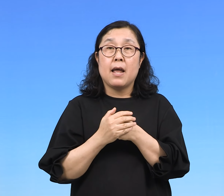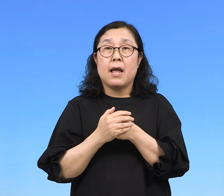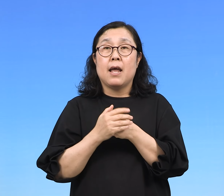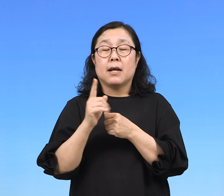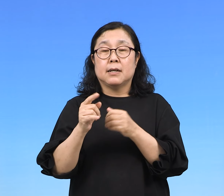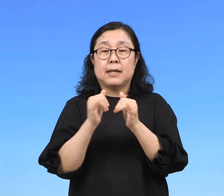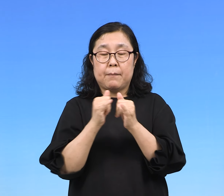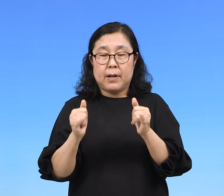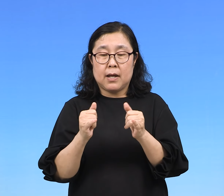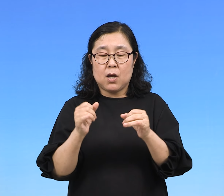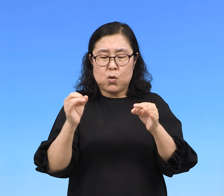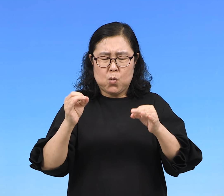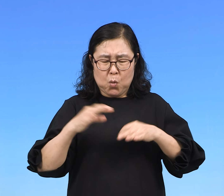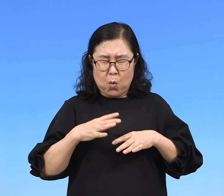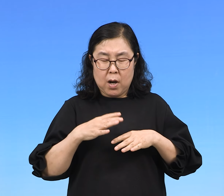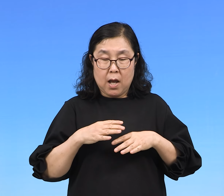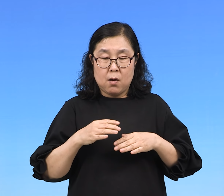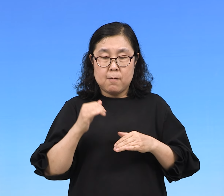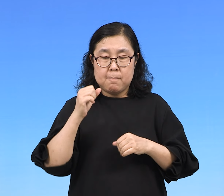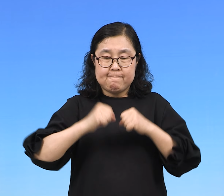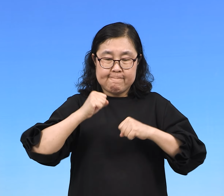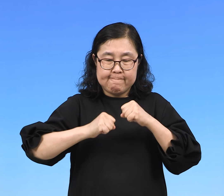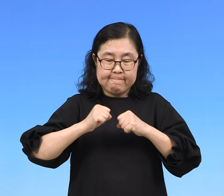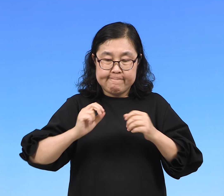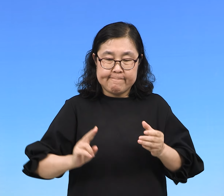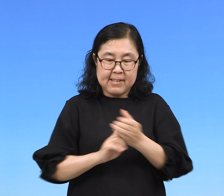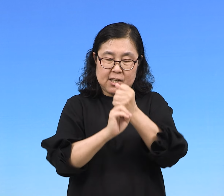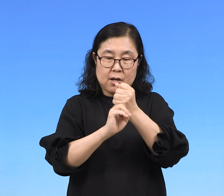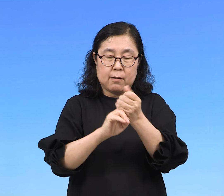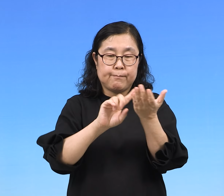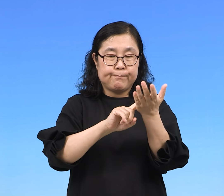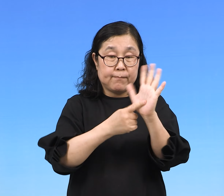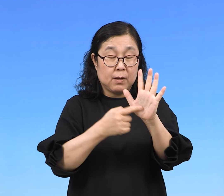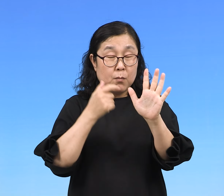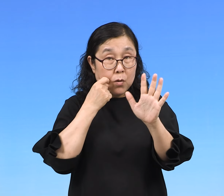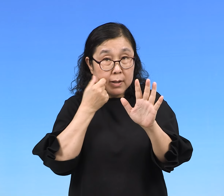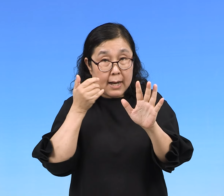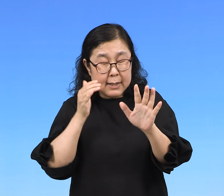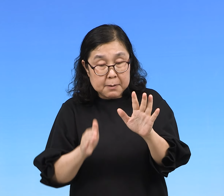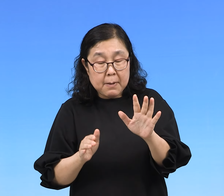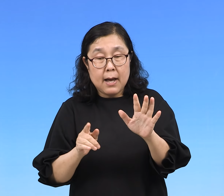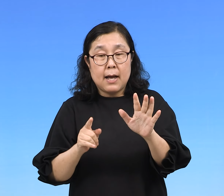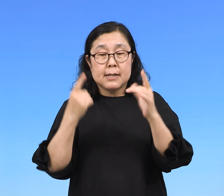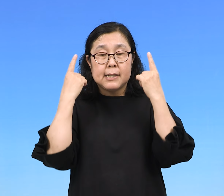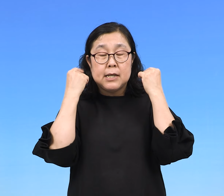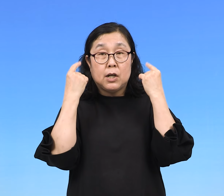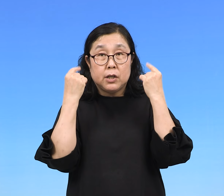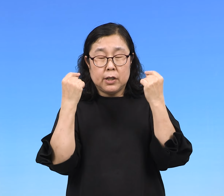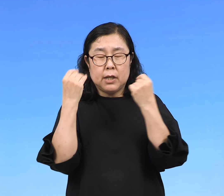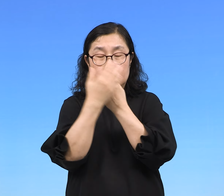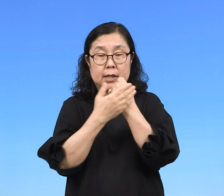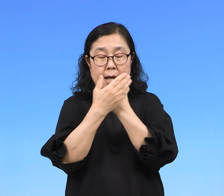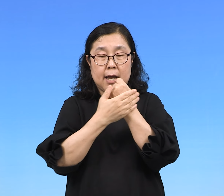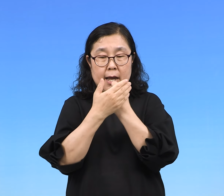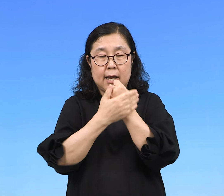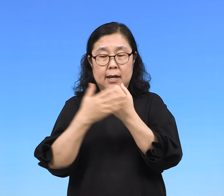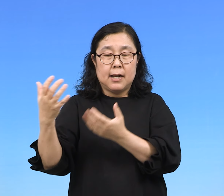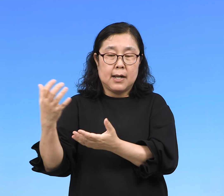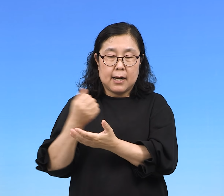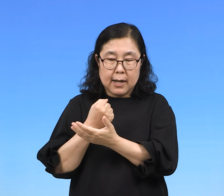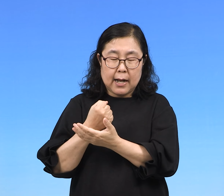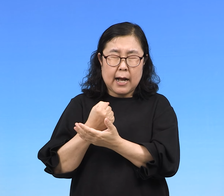주님이 그들에게 지금 놀라운 역사와 기적을 베풀 수 없는 상황에도 여전히 이 은혜의 가치를